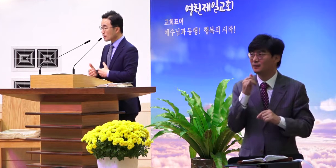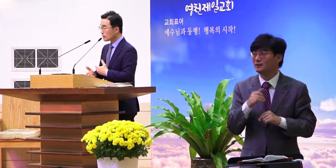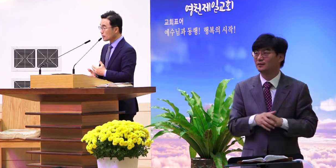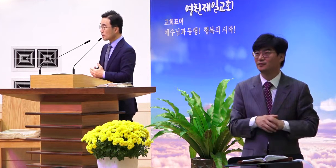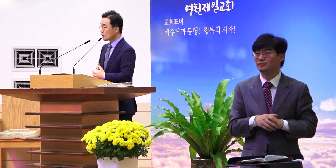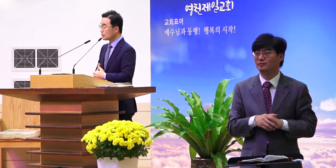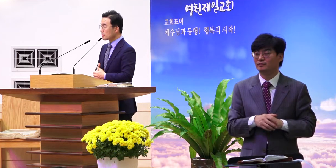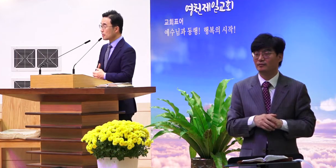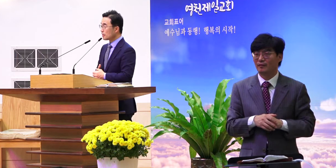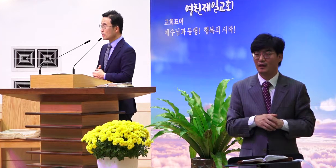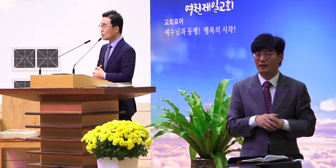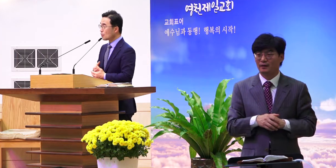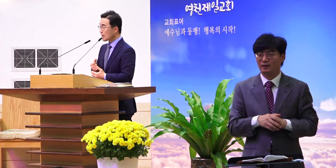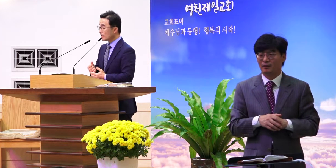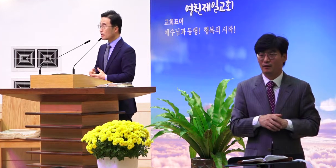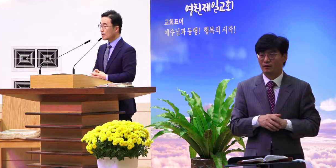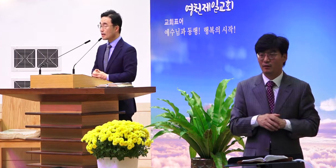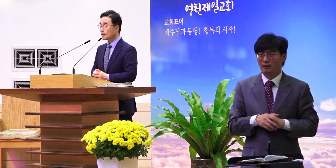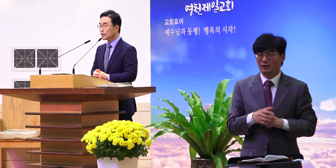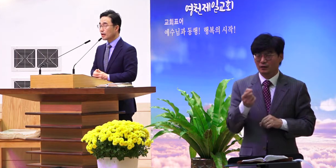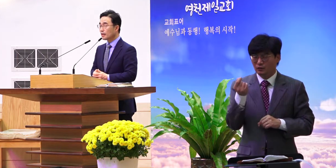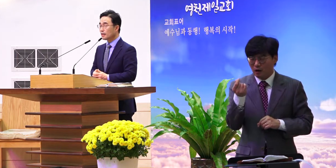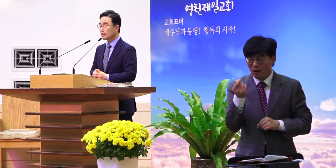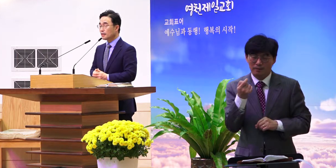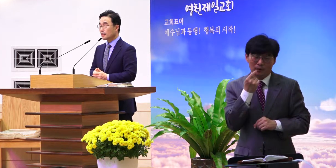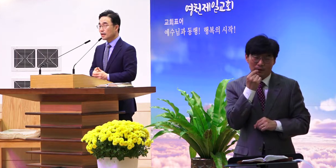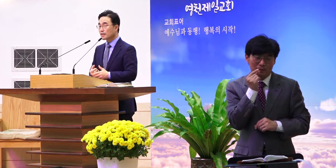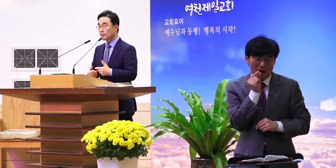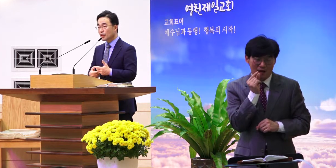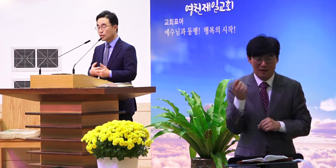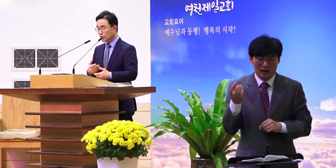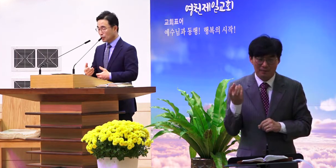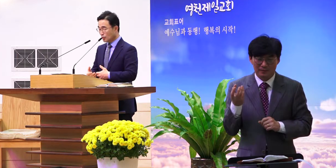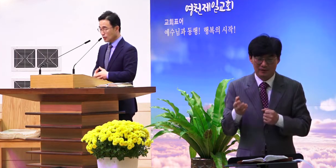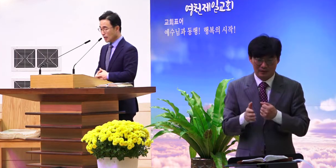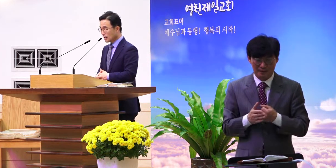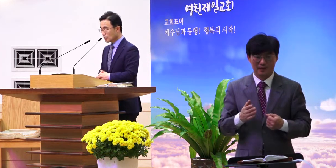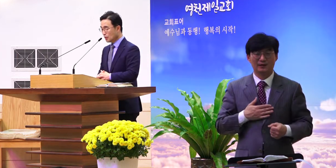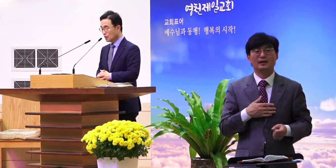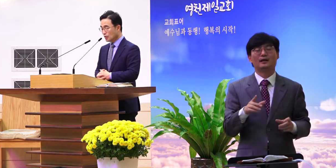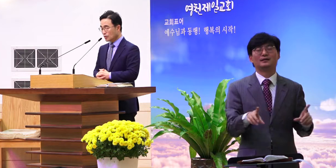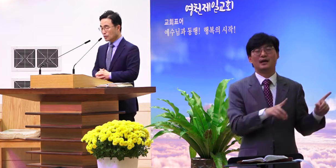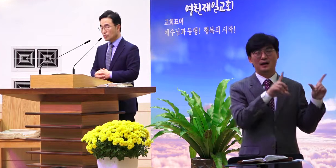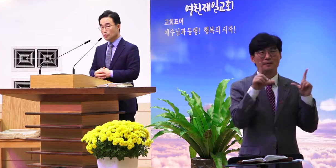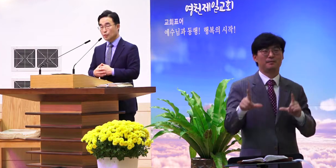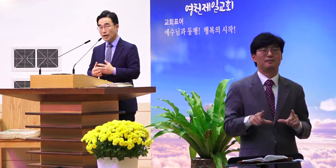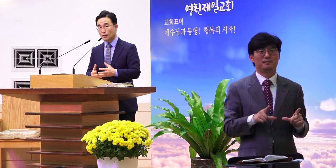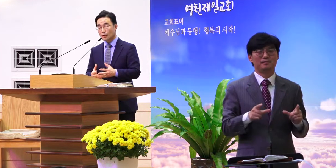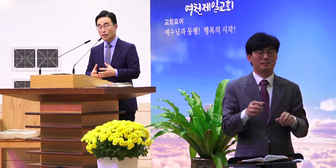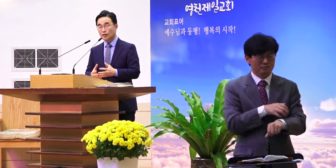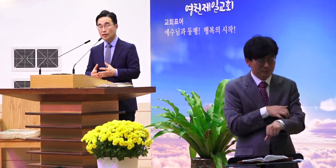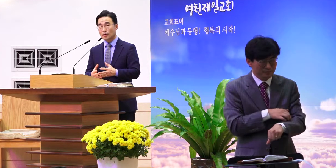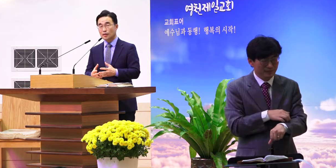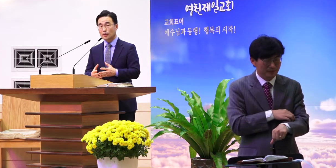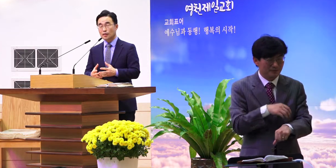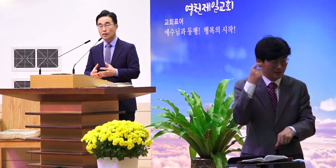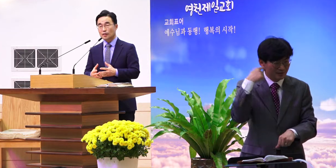이런 과정들을 겪으면서 요 작은 것 하나 때문에 내 삶의 컨디션도 달라지고